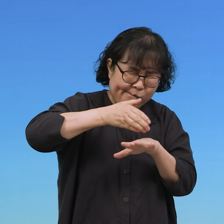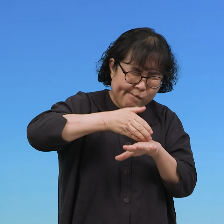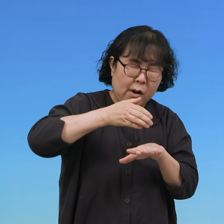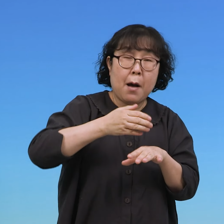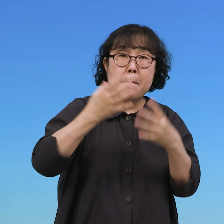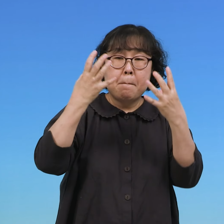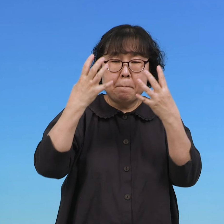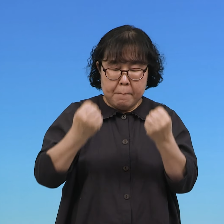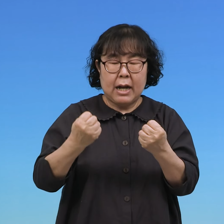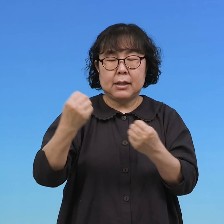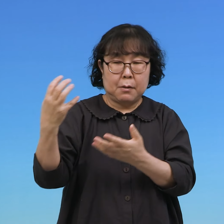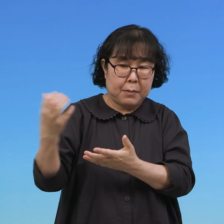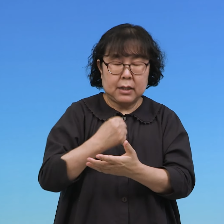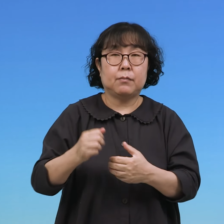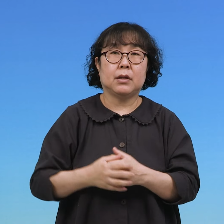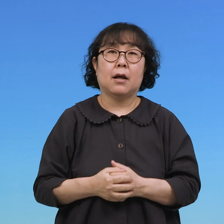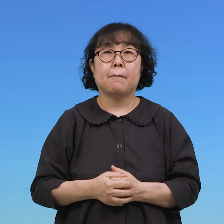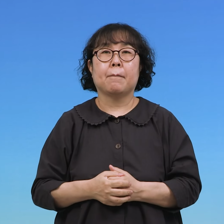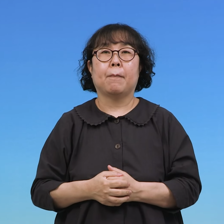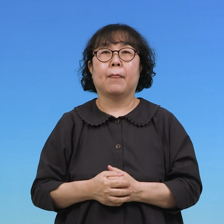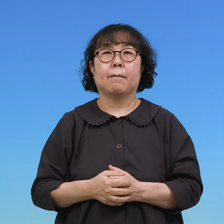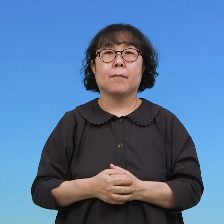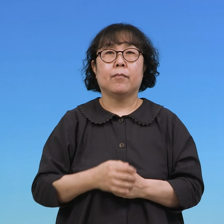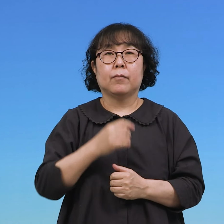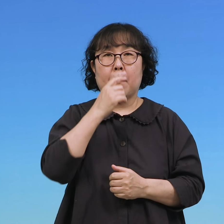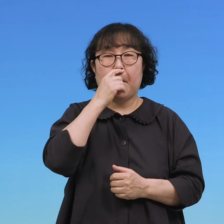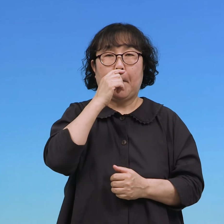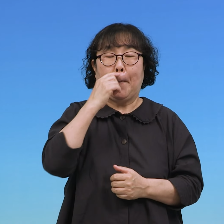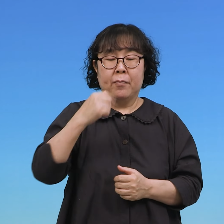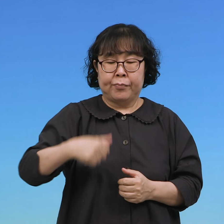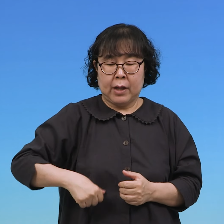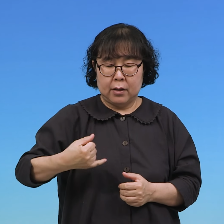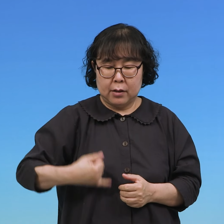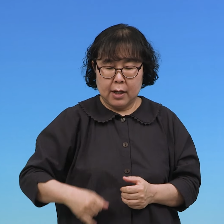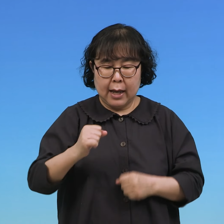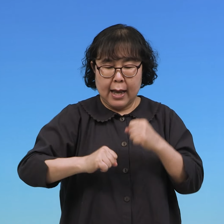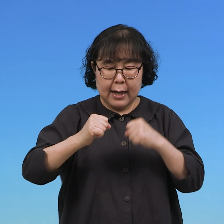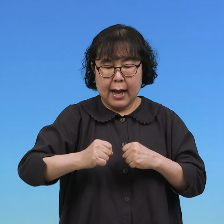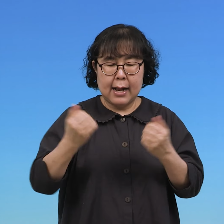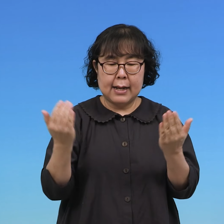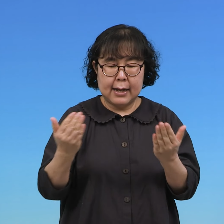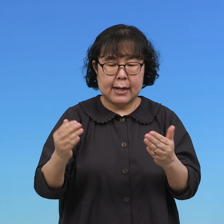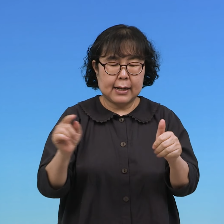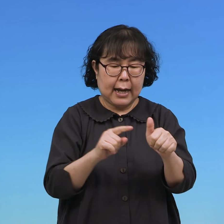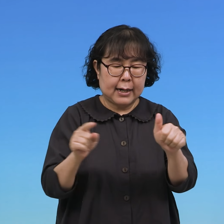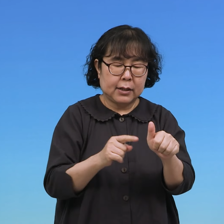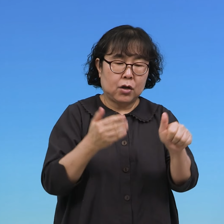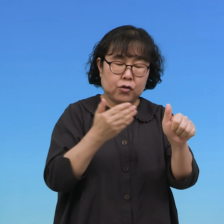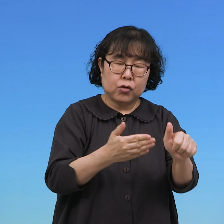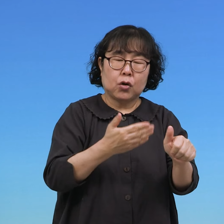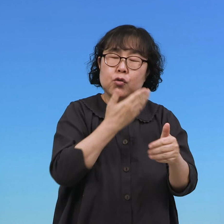거치는데, 여러분, 제가 그 doing, 자녀들에게 마땅히 행할 걸 가르치는 것도 중요하지만 자기